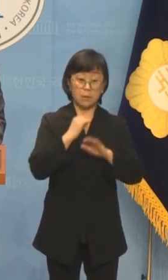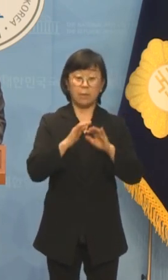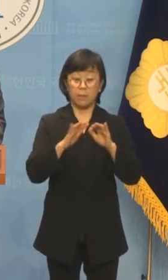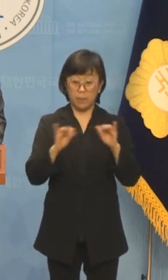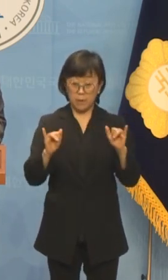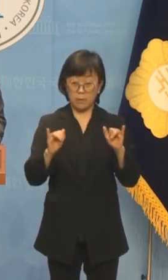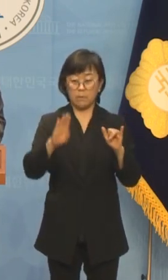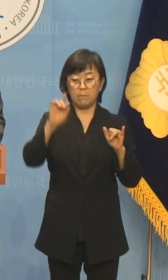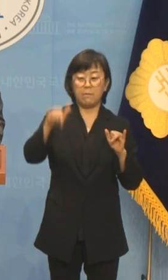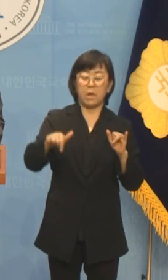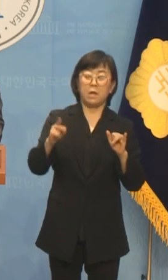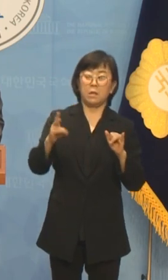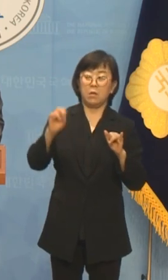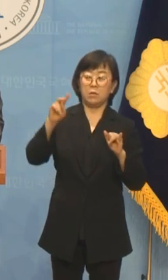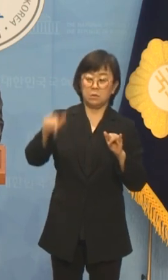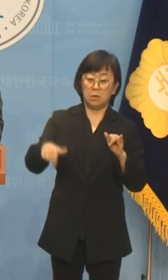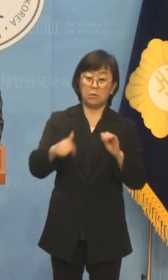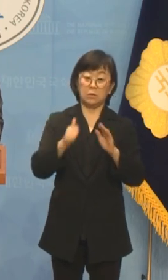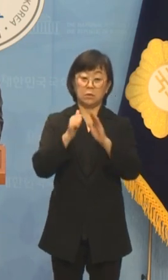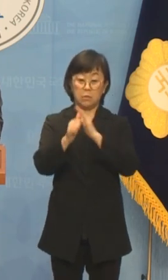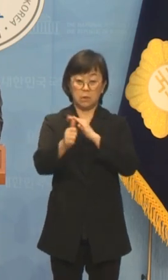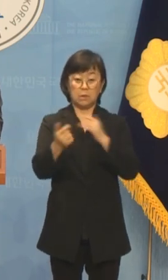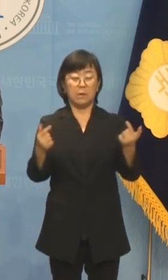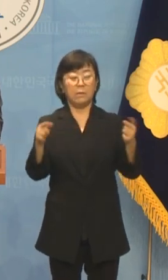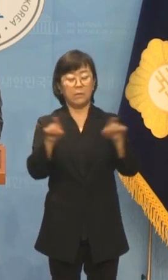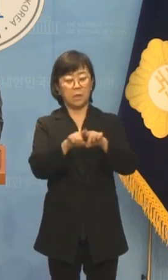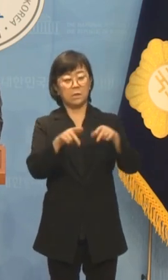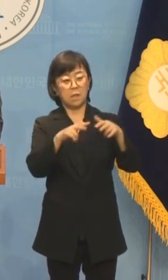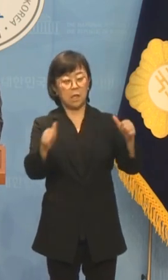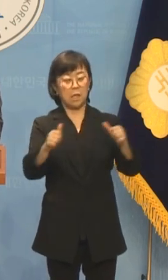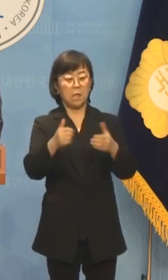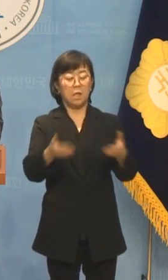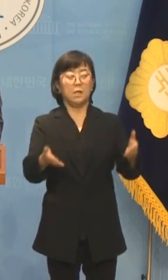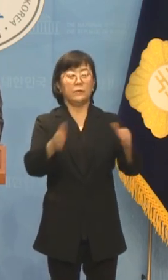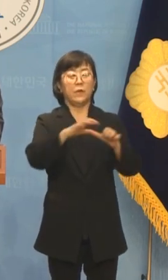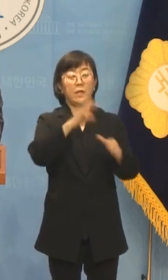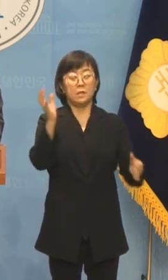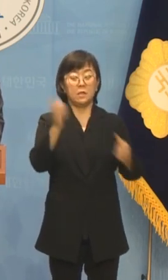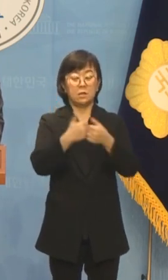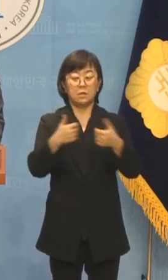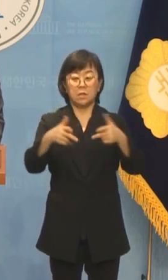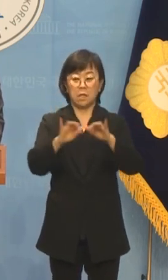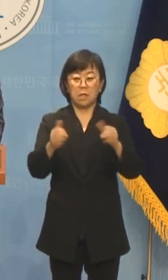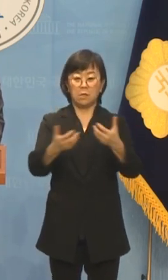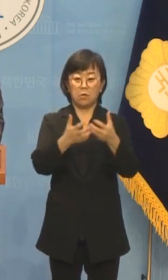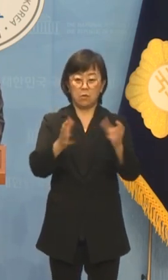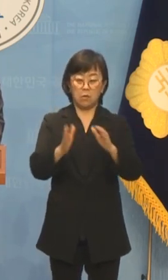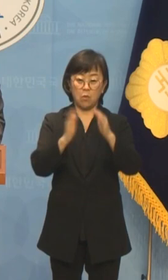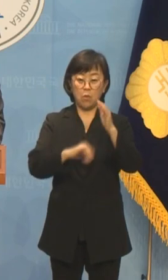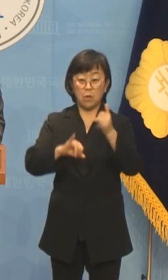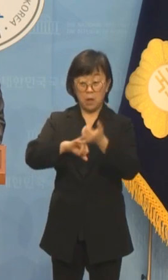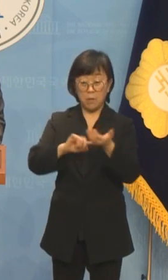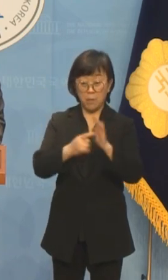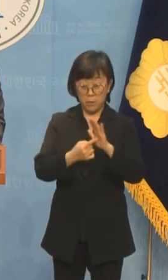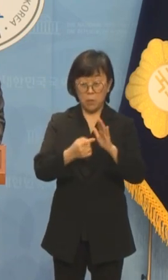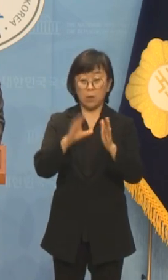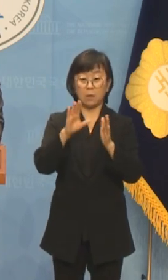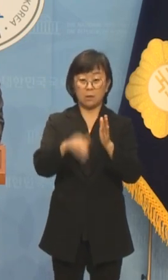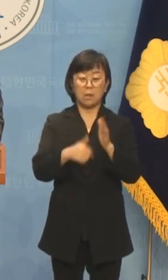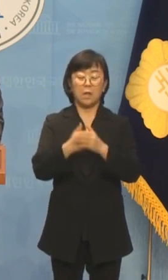선각자이셨던 박경석 대표님과 함께 장애인 탈시설 장애인당의 장애인 이동권 공약을 발표하는 데